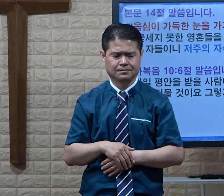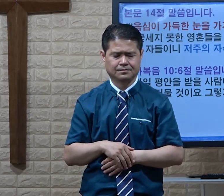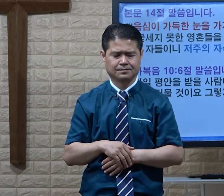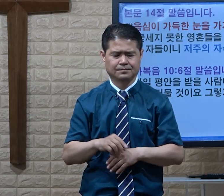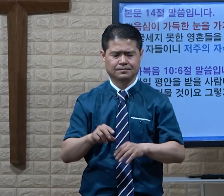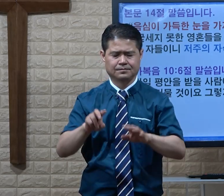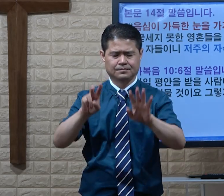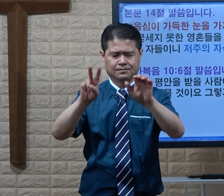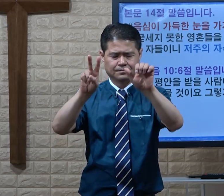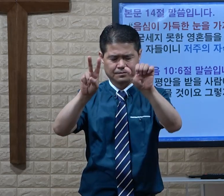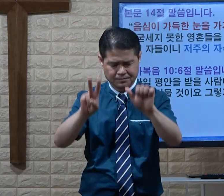최근에